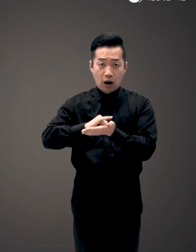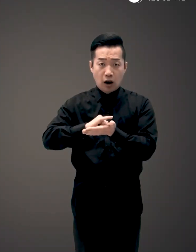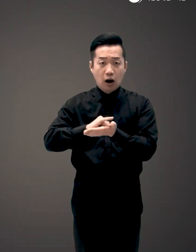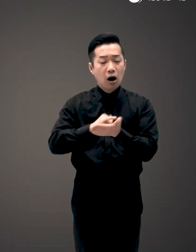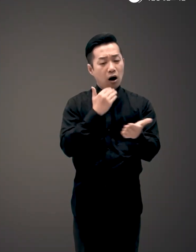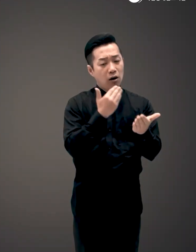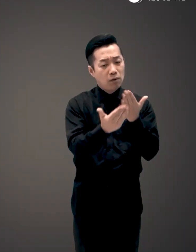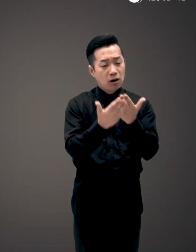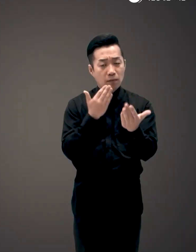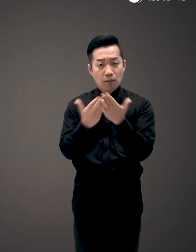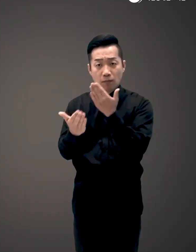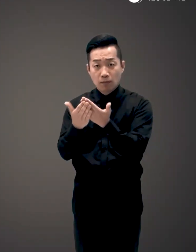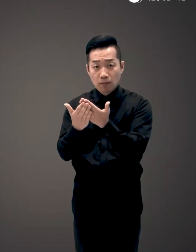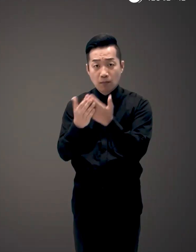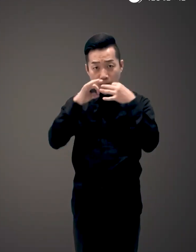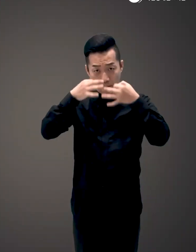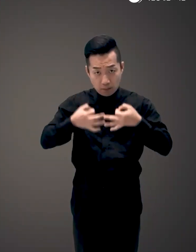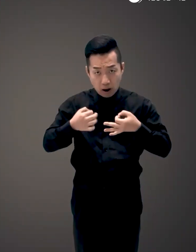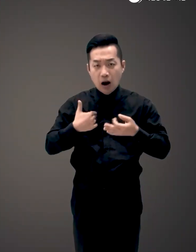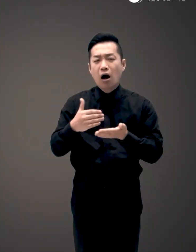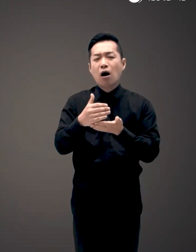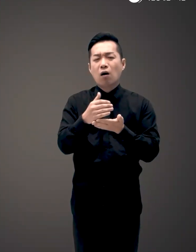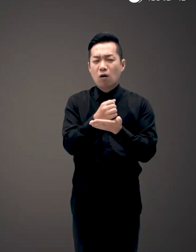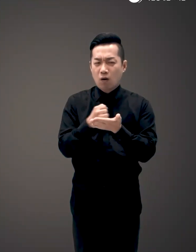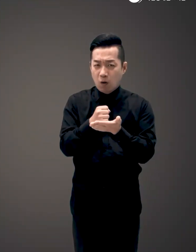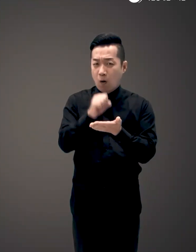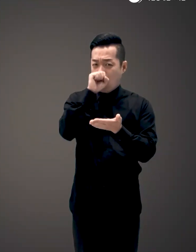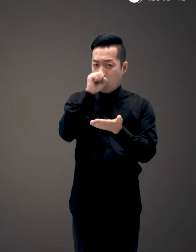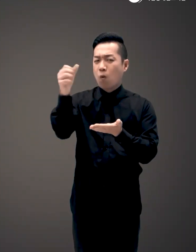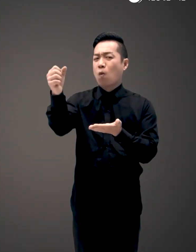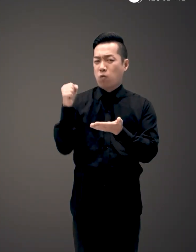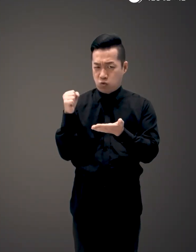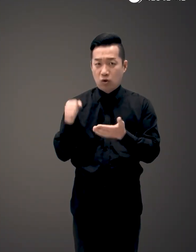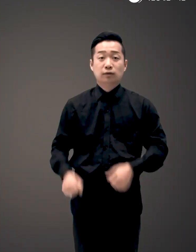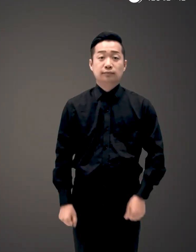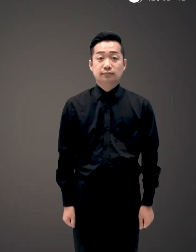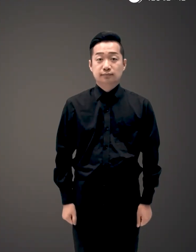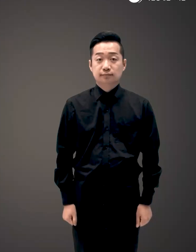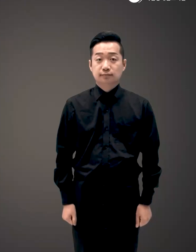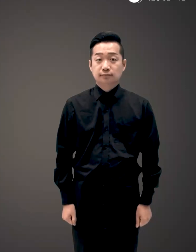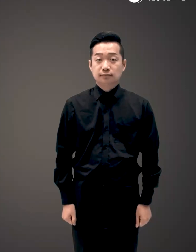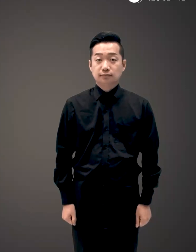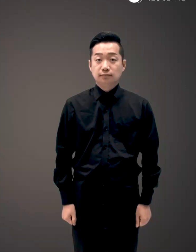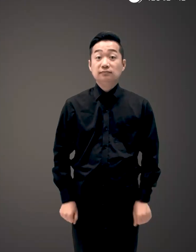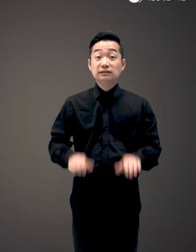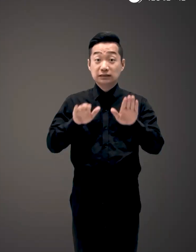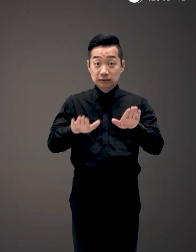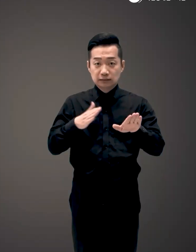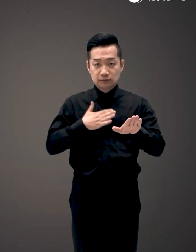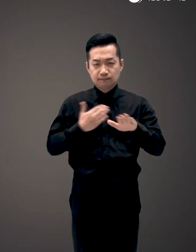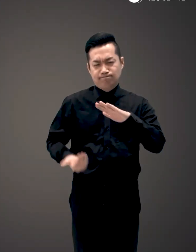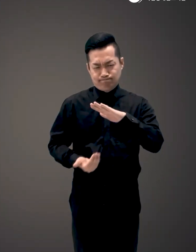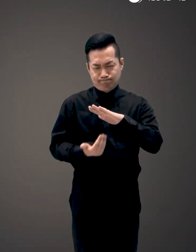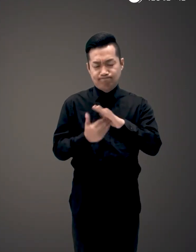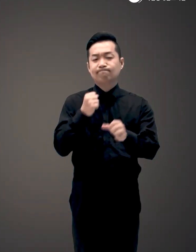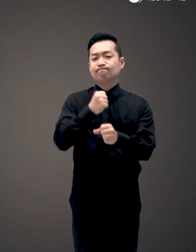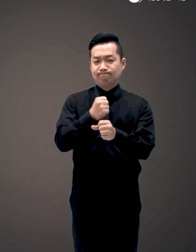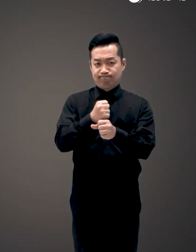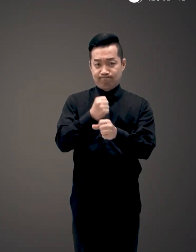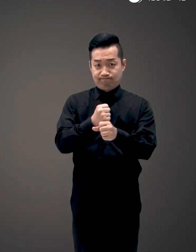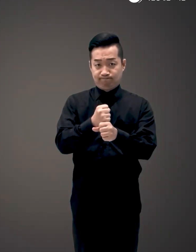많은 일들이 뒤돌아보니까 저에게는 그 럭키 드로우가 된 거예요. 그리고 그게 지금의 저를 만들어준